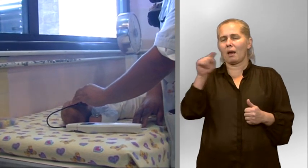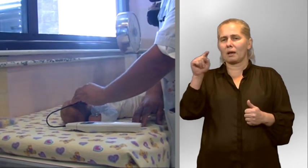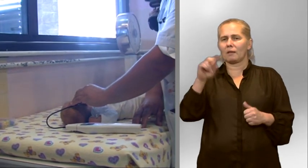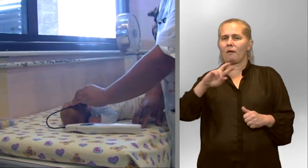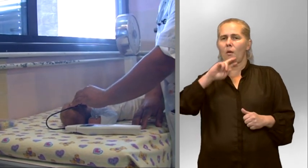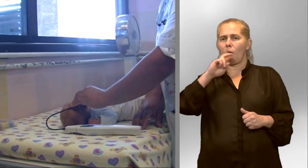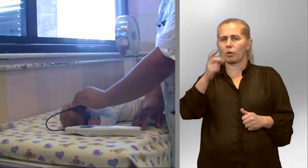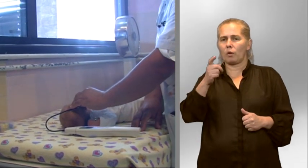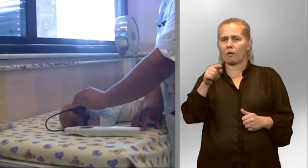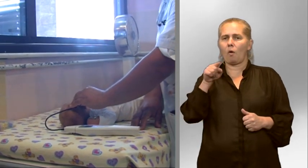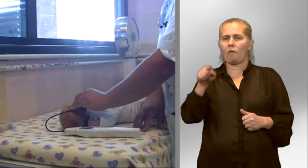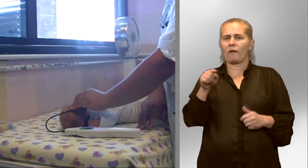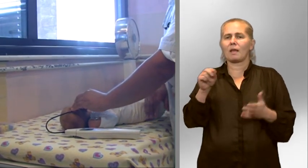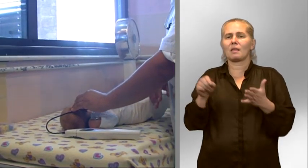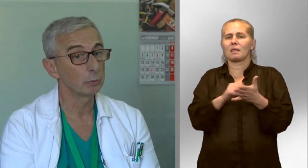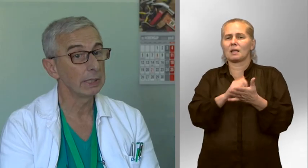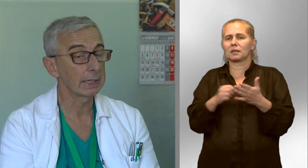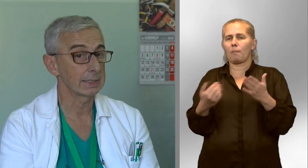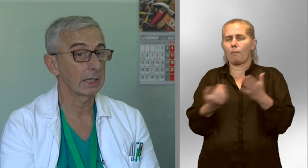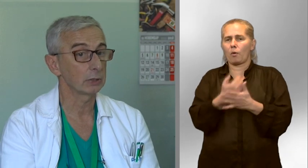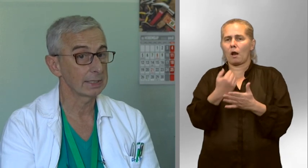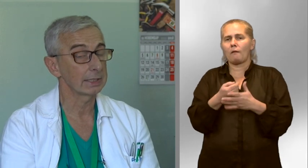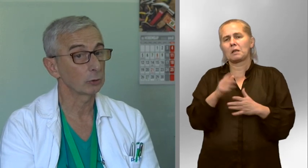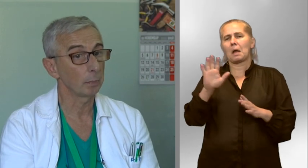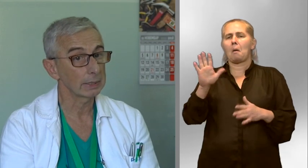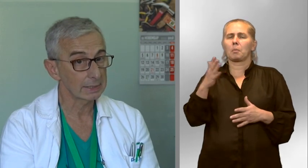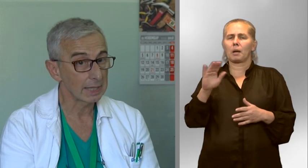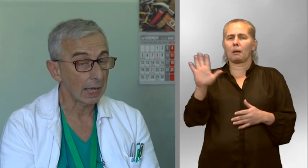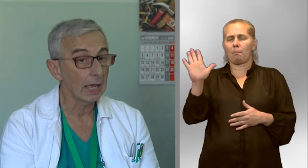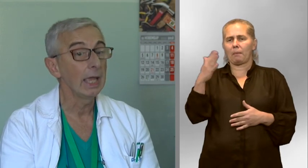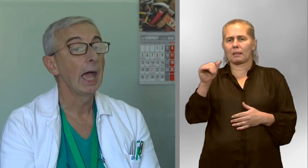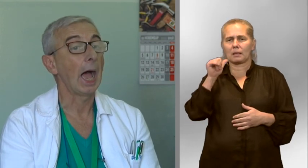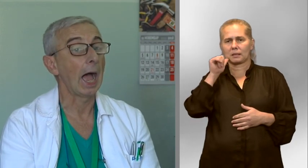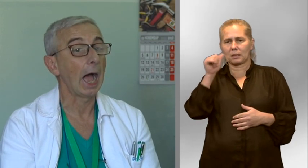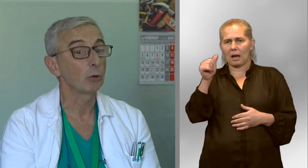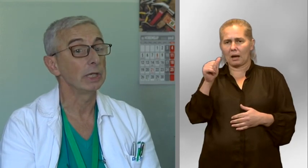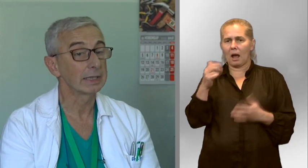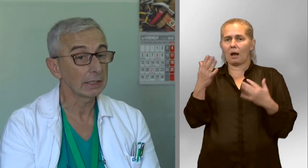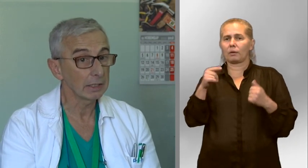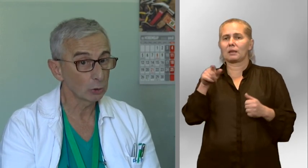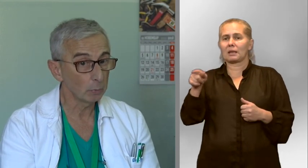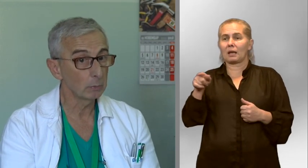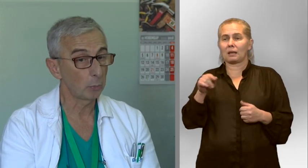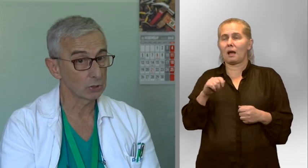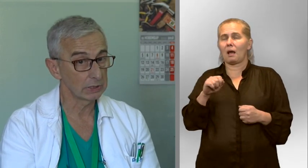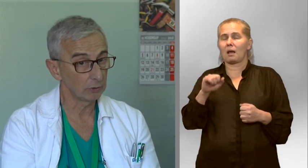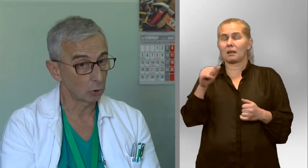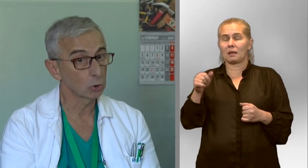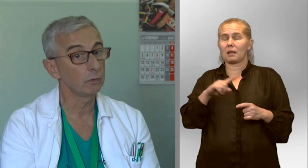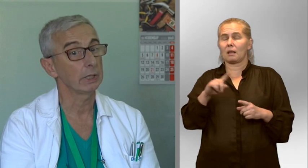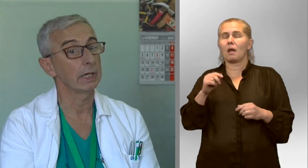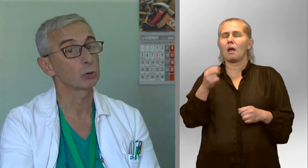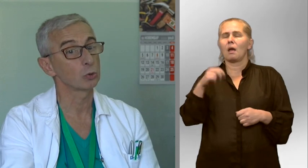negativan odgovor, taj test se ponavlja otprilike za jedno desetak do 15 dana, a ako i tada ne dobijemo